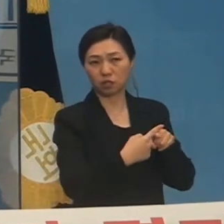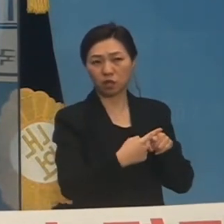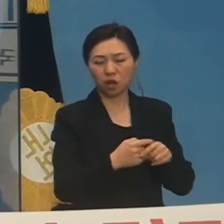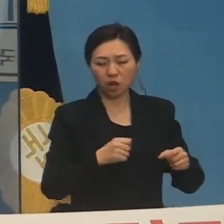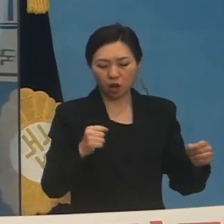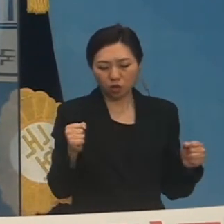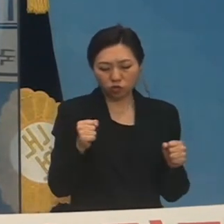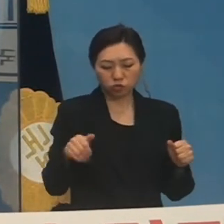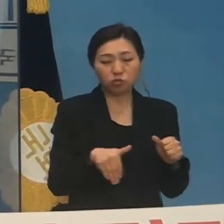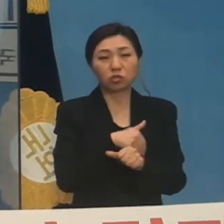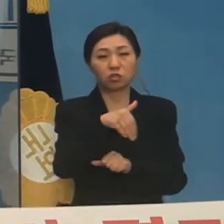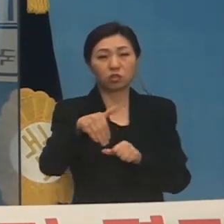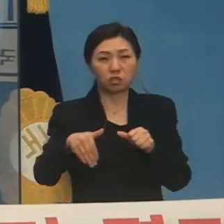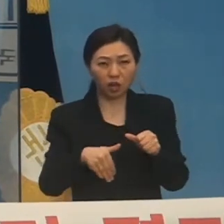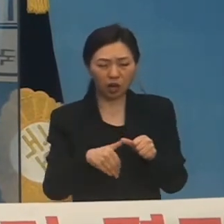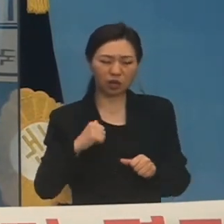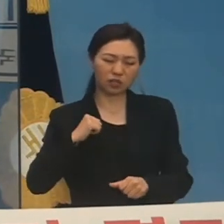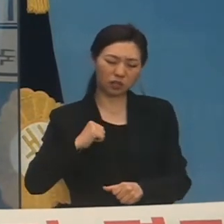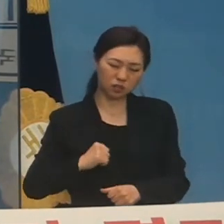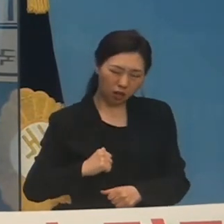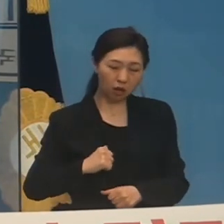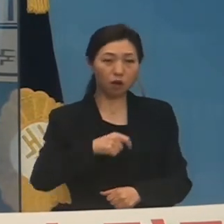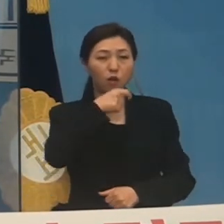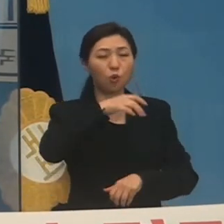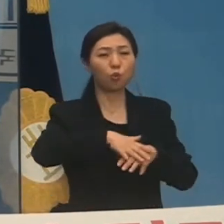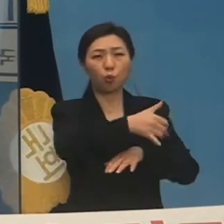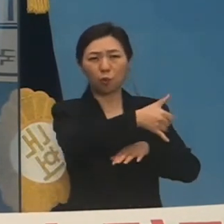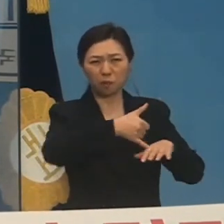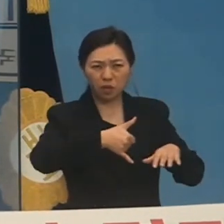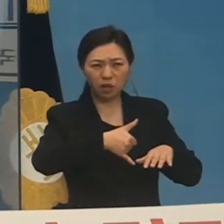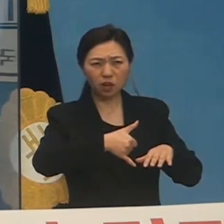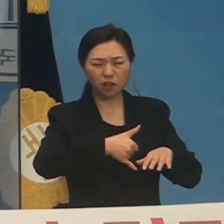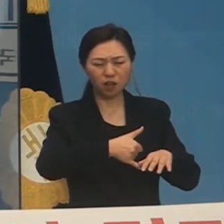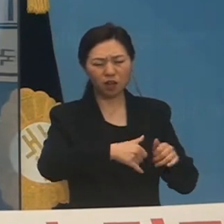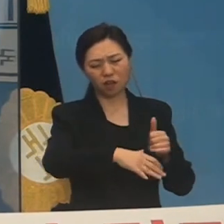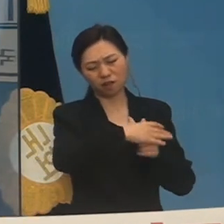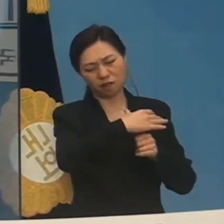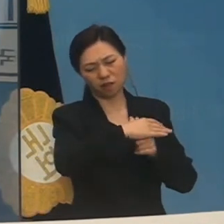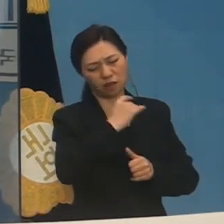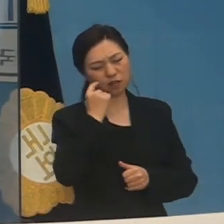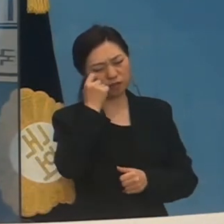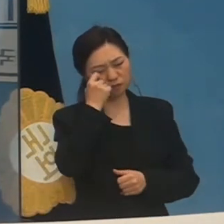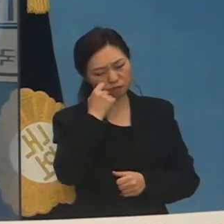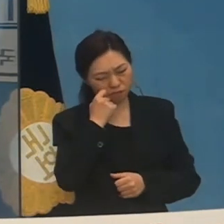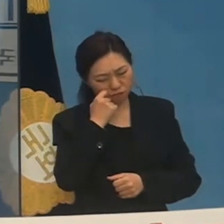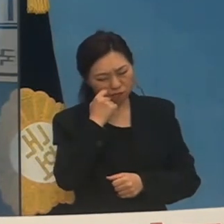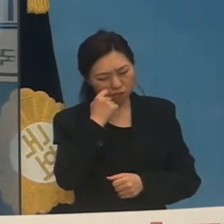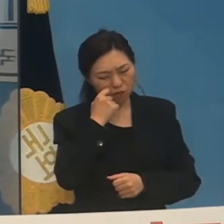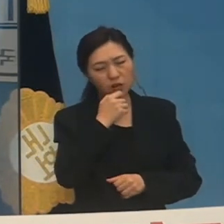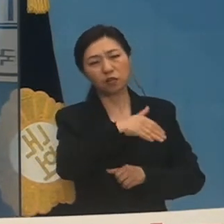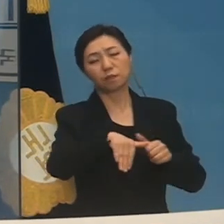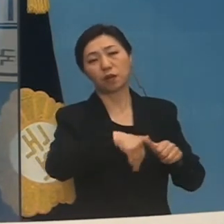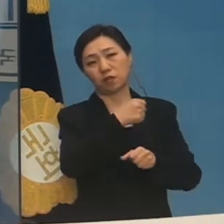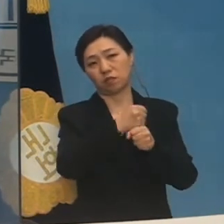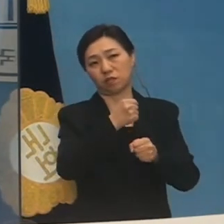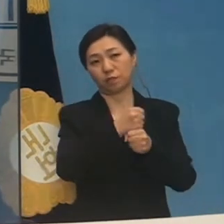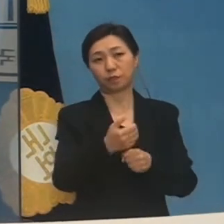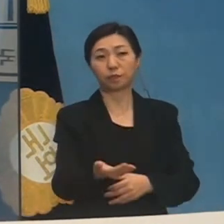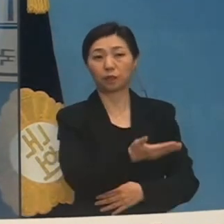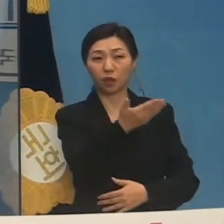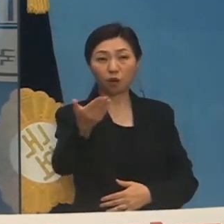가슴에 대못을 받고 피눈물을 흘리게 하고 있습니다. 여기 계신 기자 여러분,